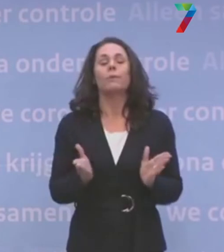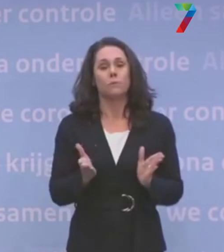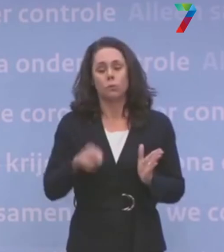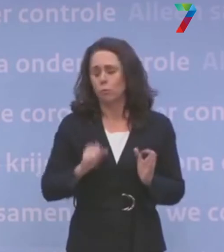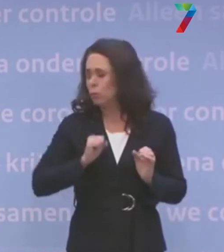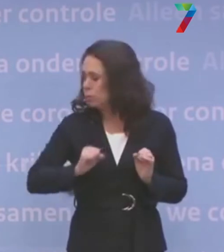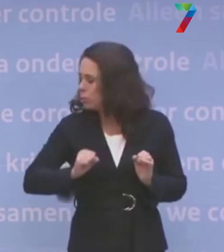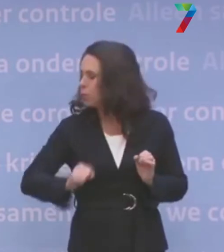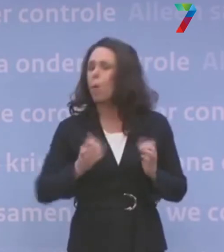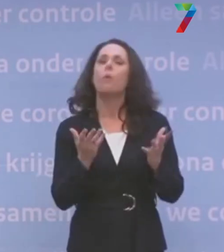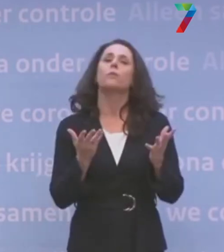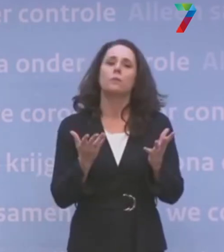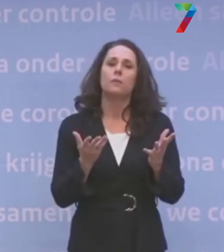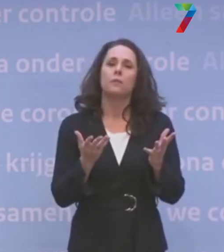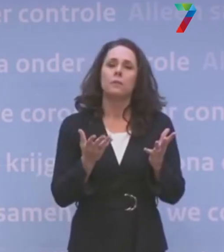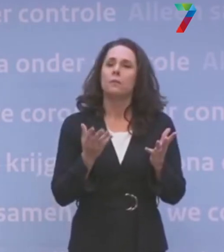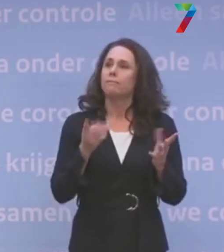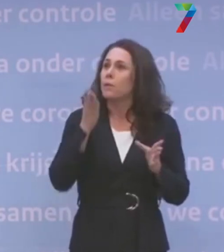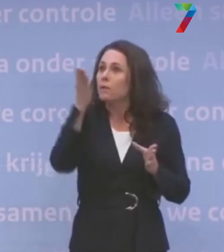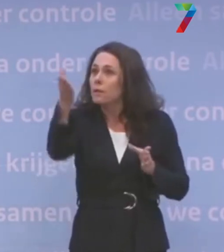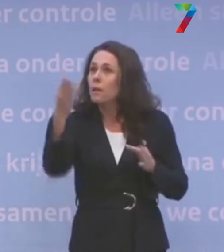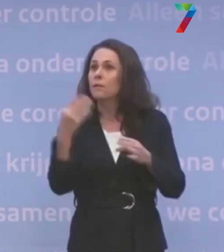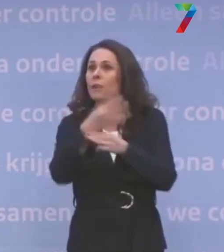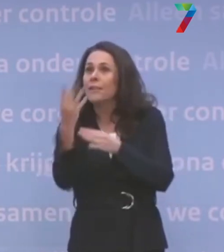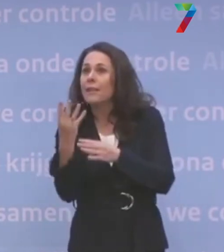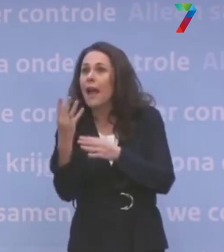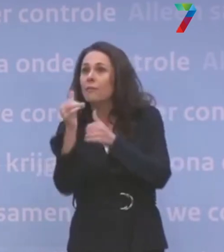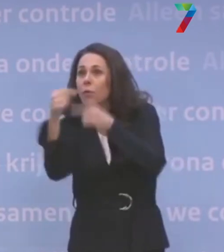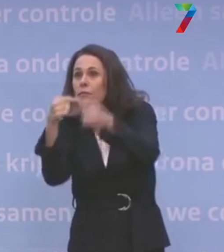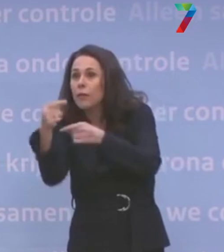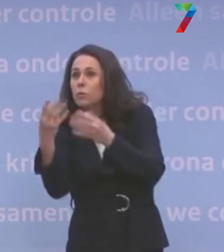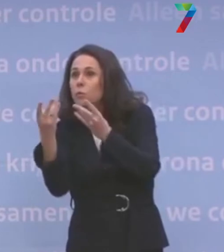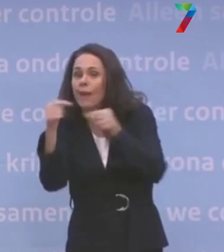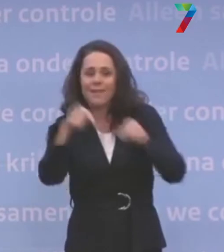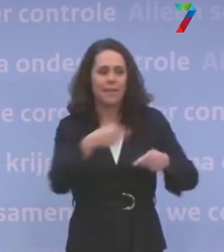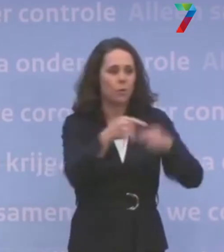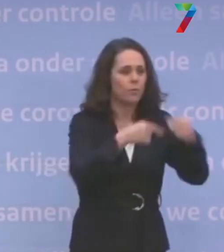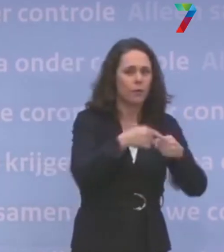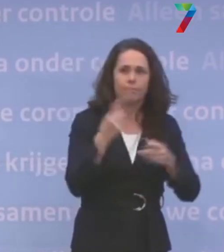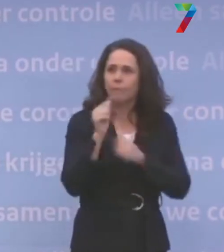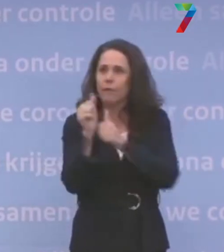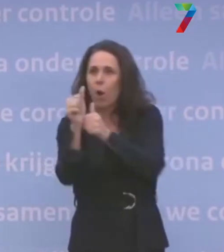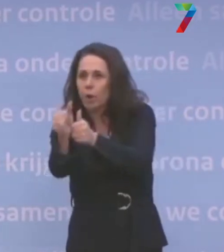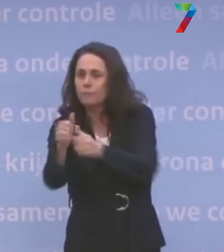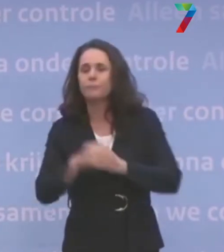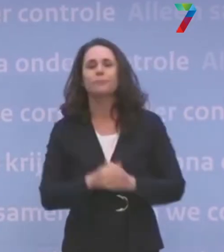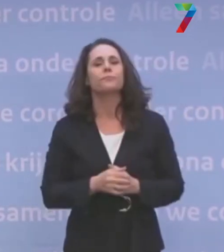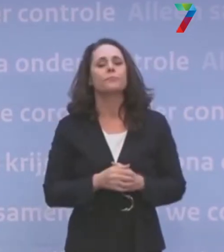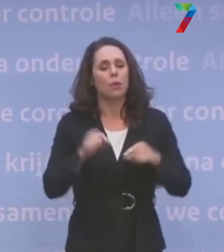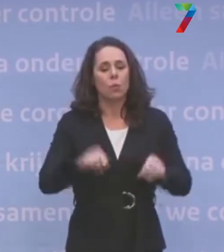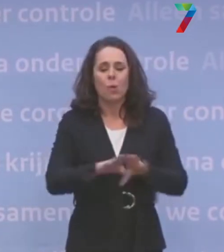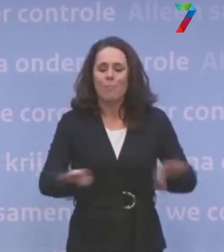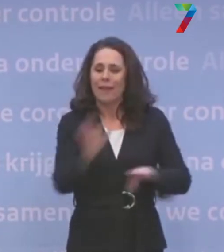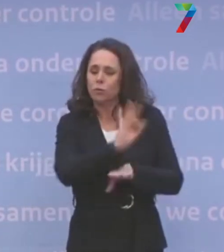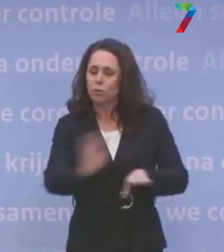daar, maar ook hier, ontwikkelt. En met die extra kennis wordt de stap naar het volledig openstellen van de